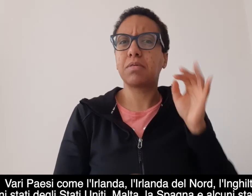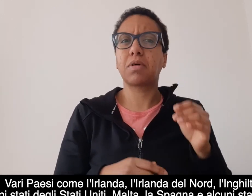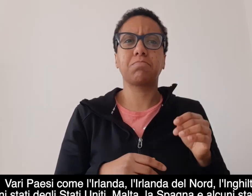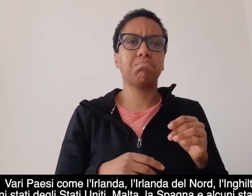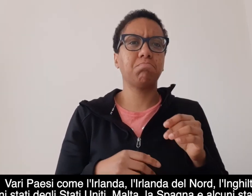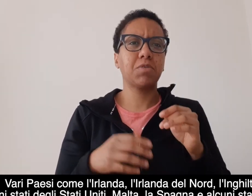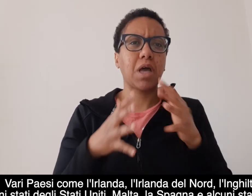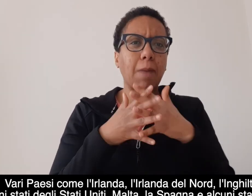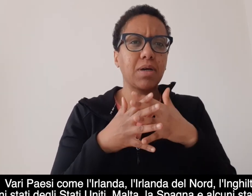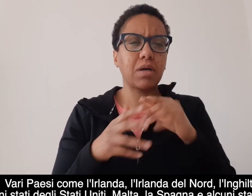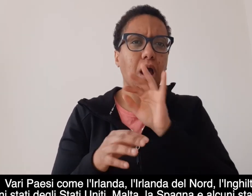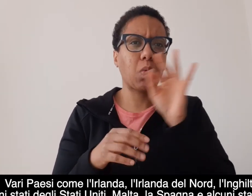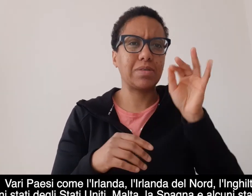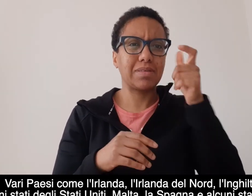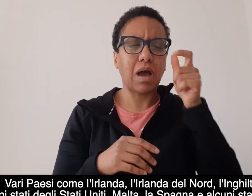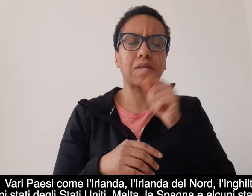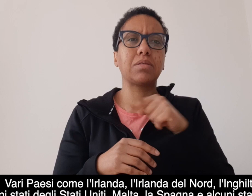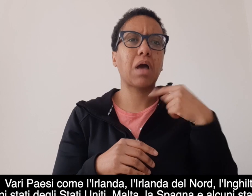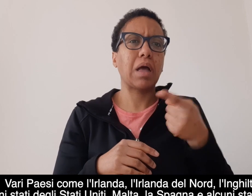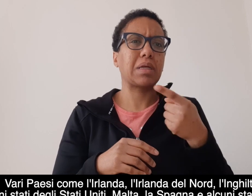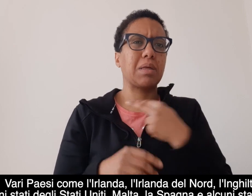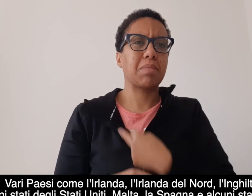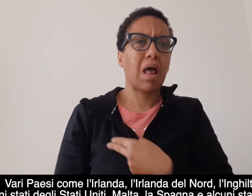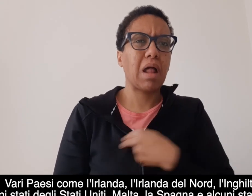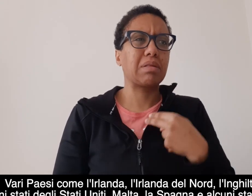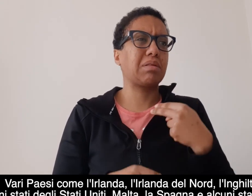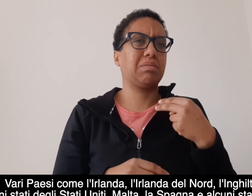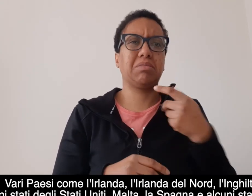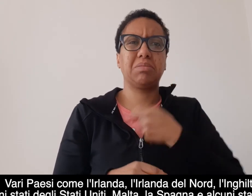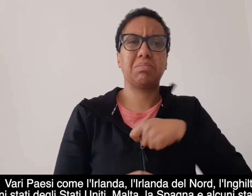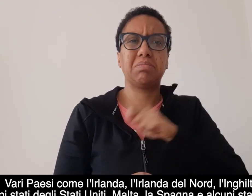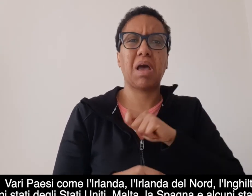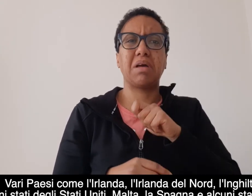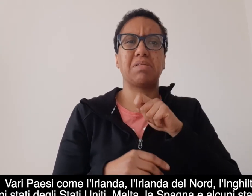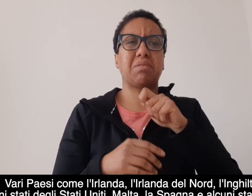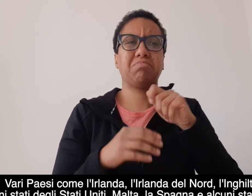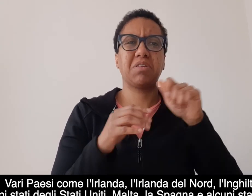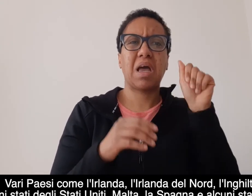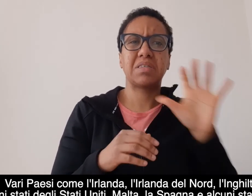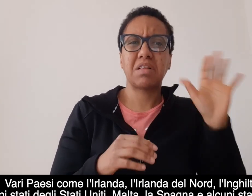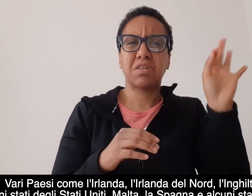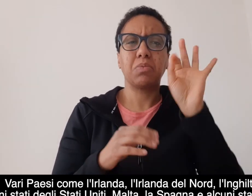alcuni stati degli stati uniti ma alta la spagna e anche alcuni stati dell'asia